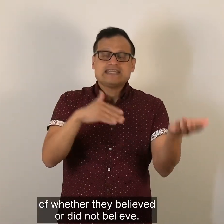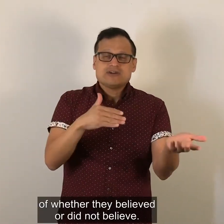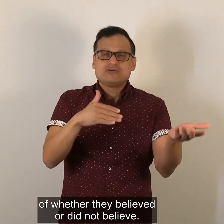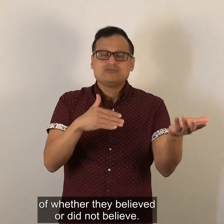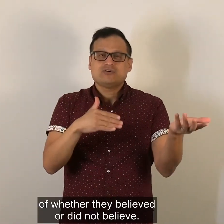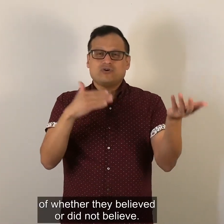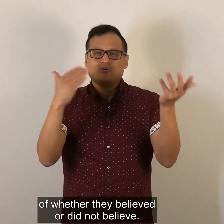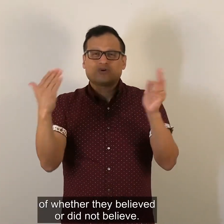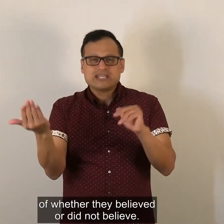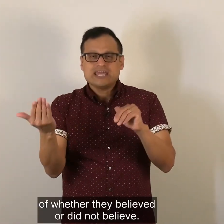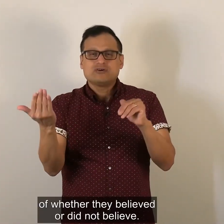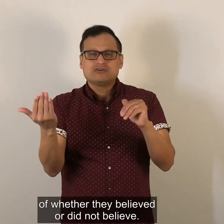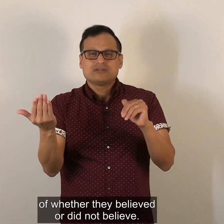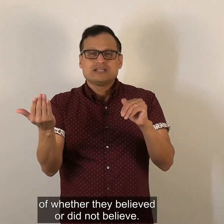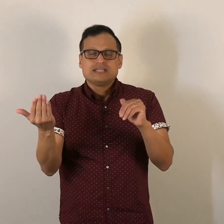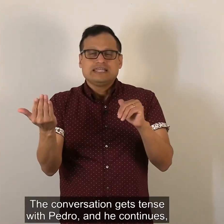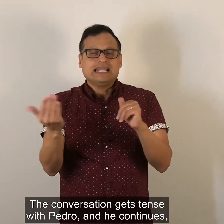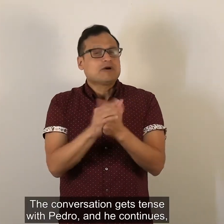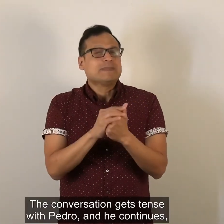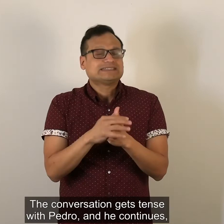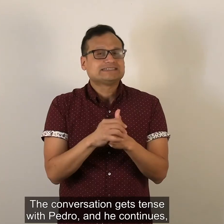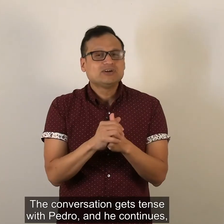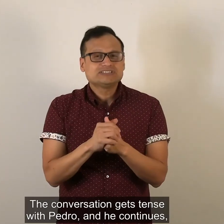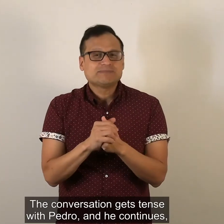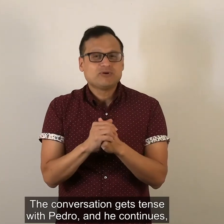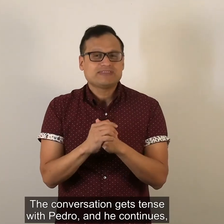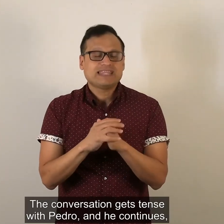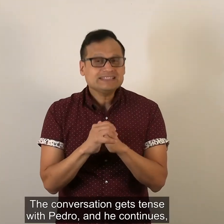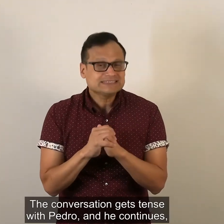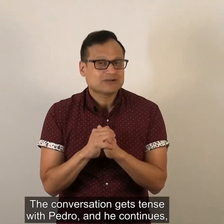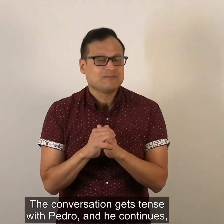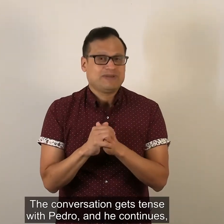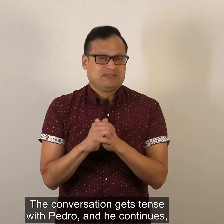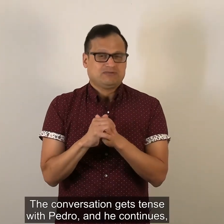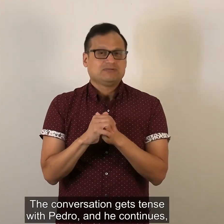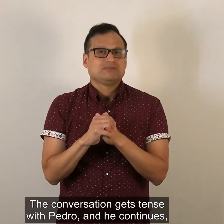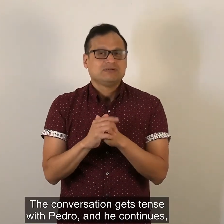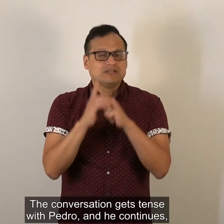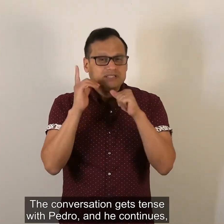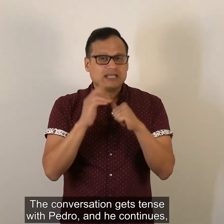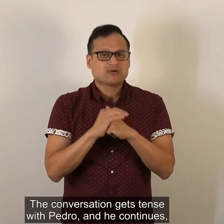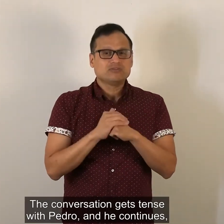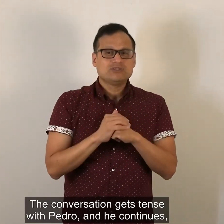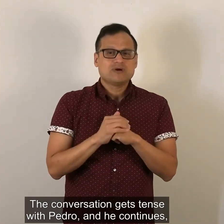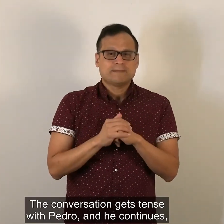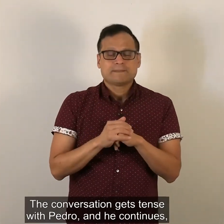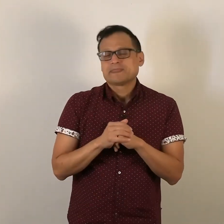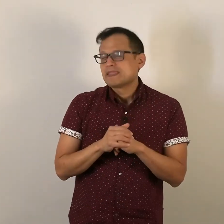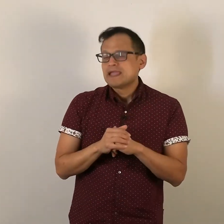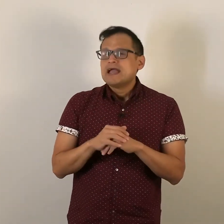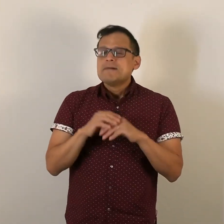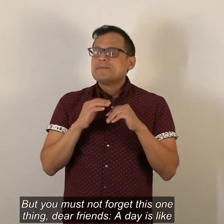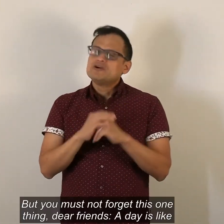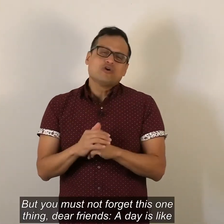creyeron o no creyeron. Y la conversación se pone tensa con Pedro. Y él continúa. Pero no